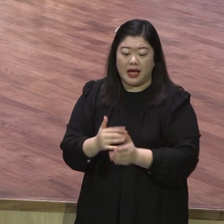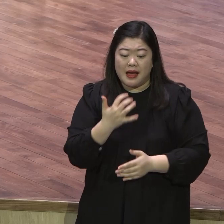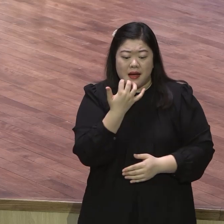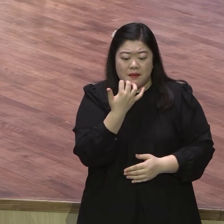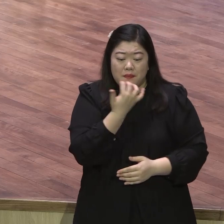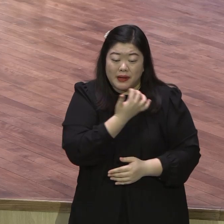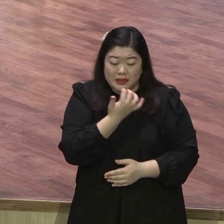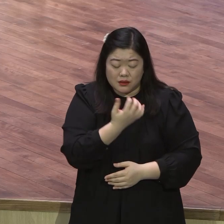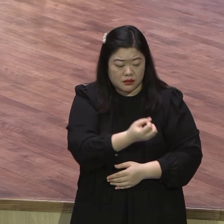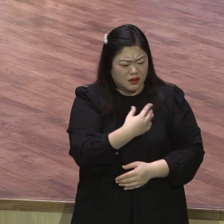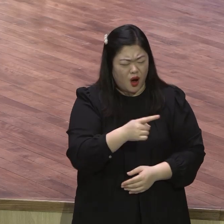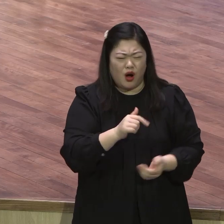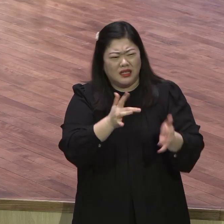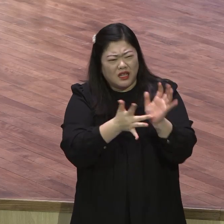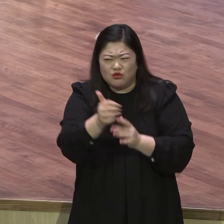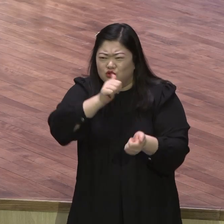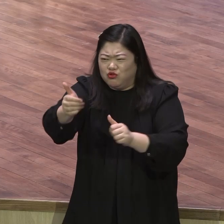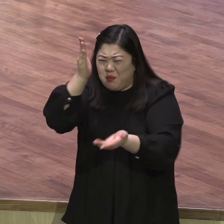물러가라.